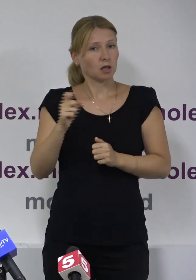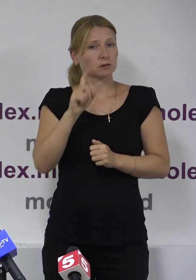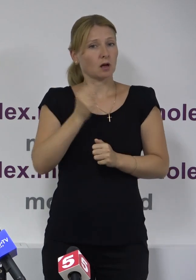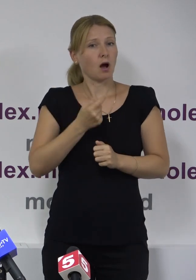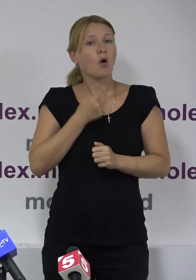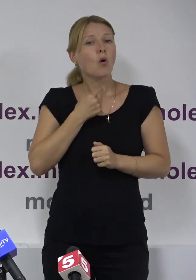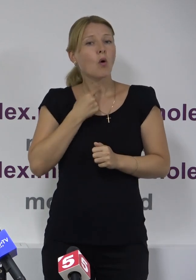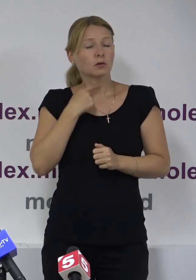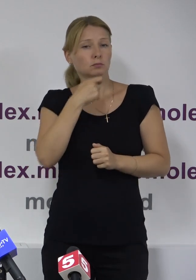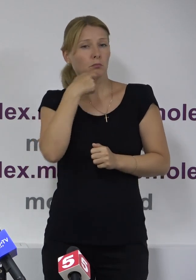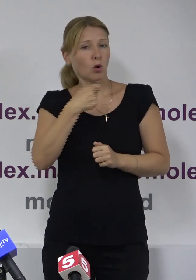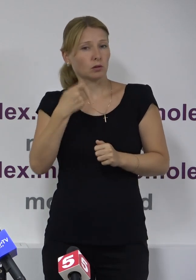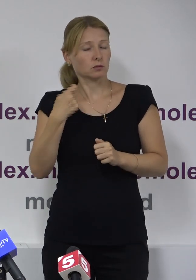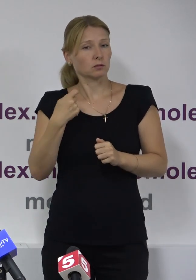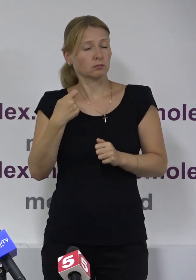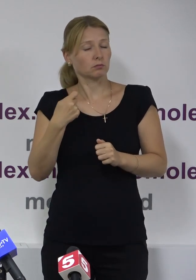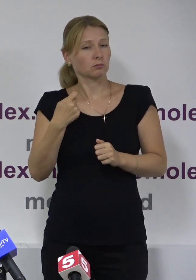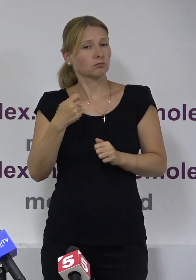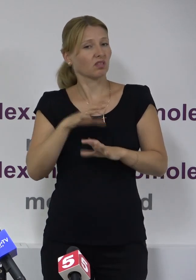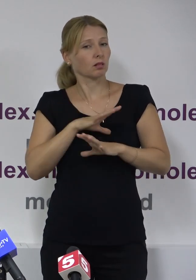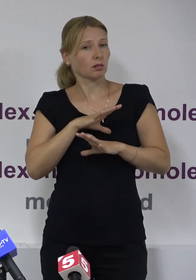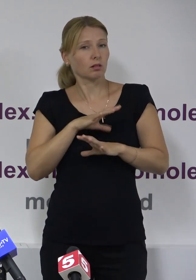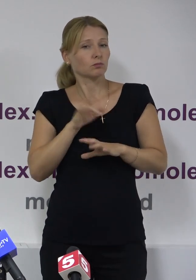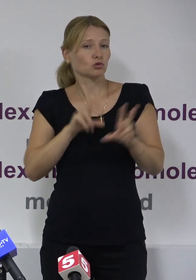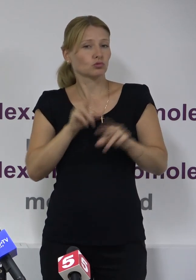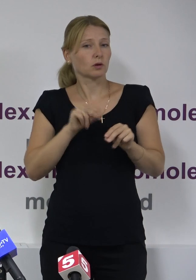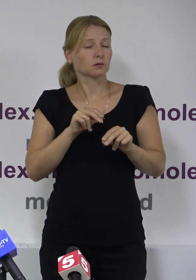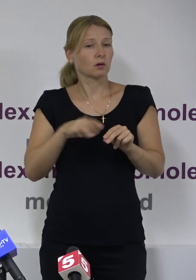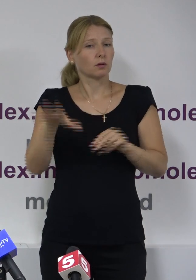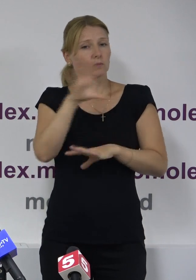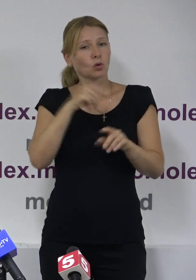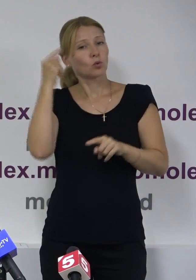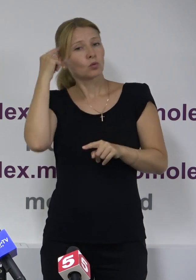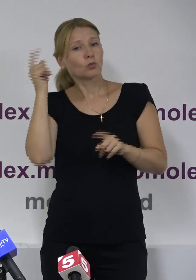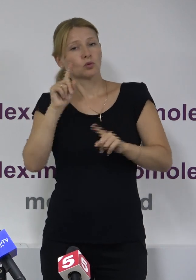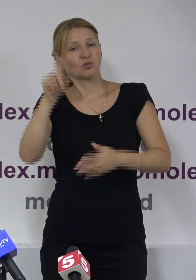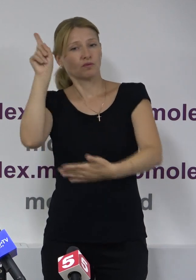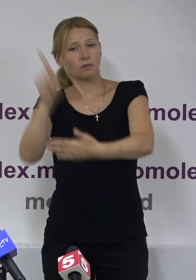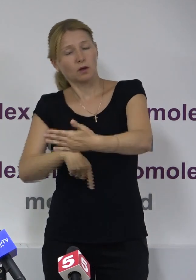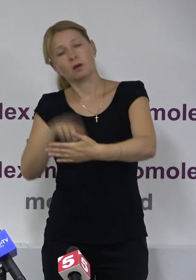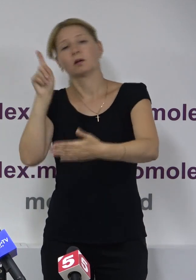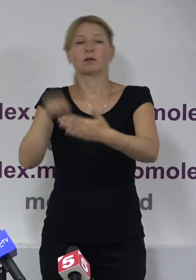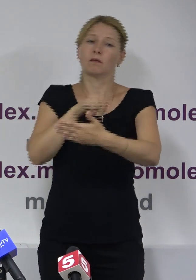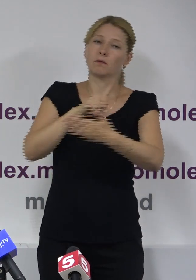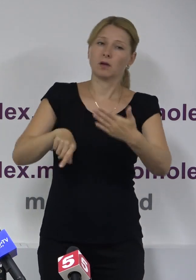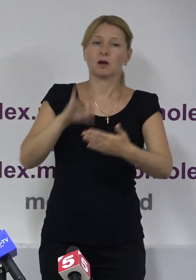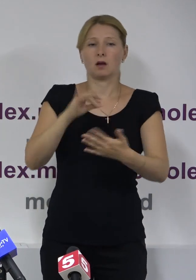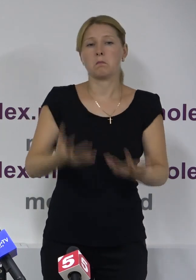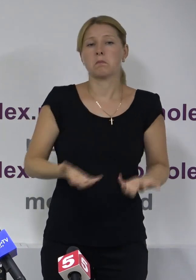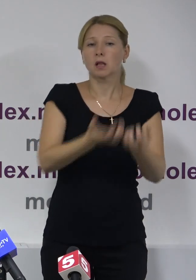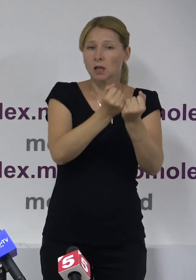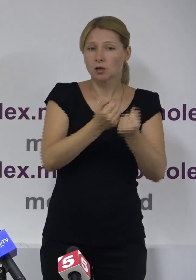majoritate politică confortabilă care ar asigura încredere sau un suport mai mare pentru